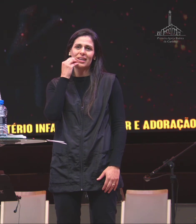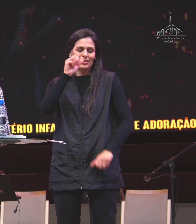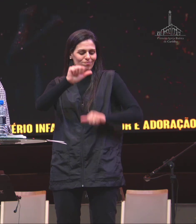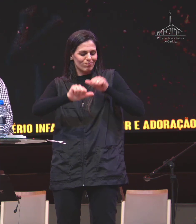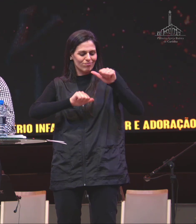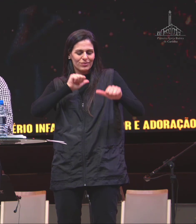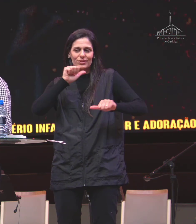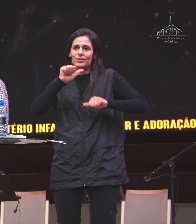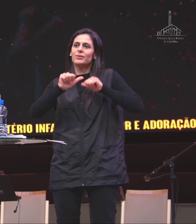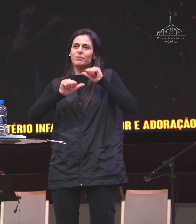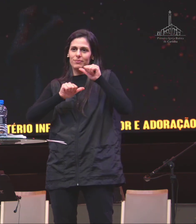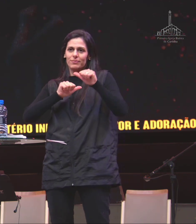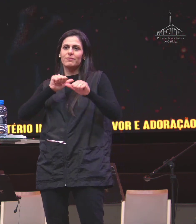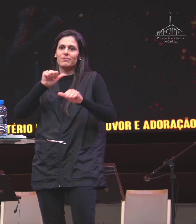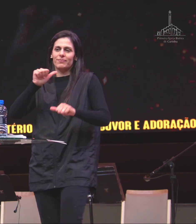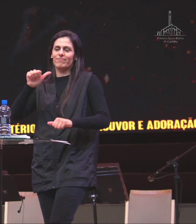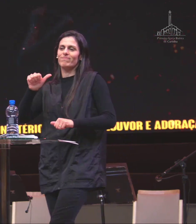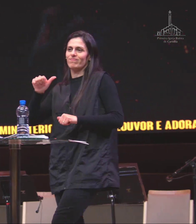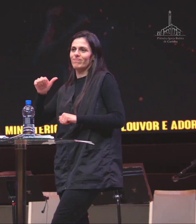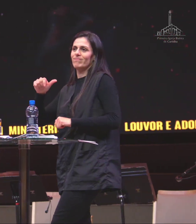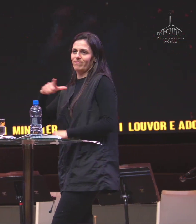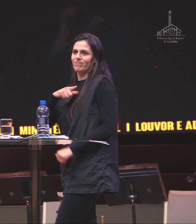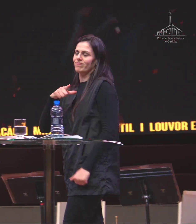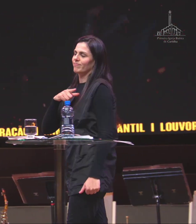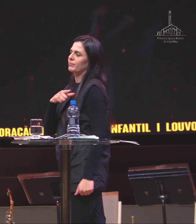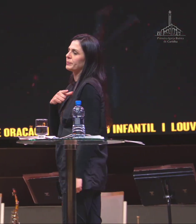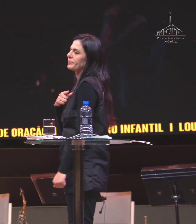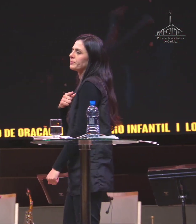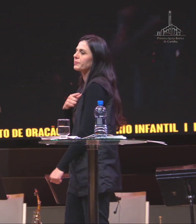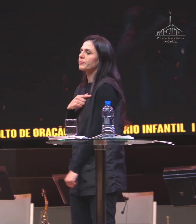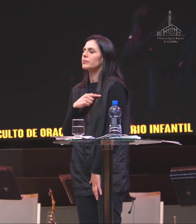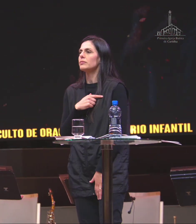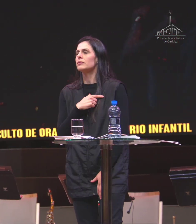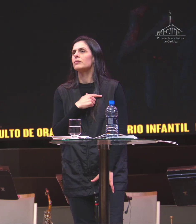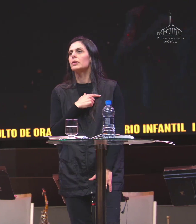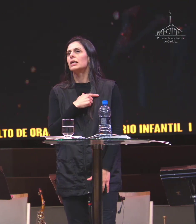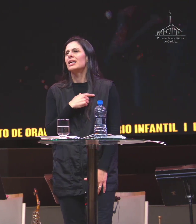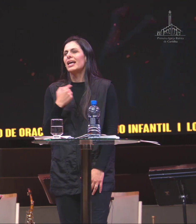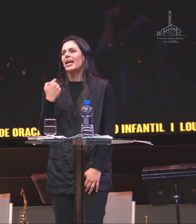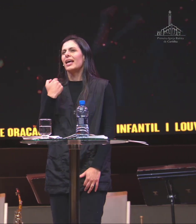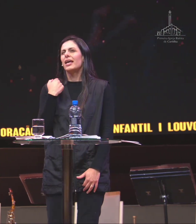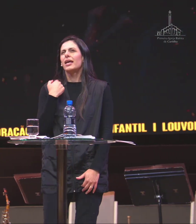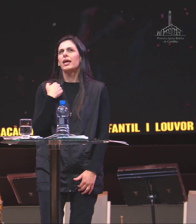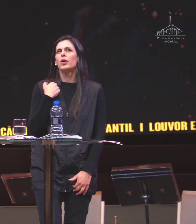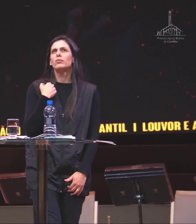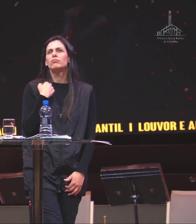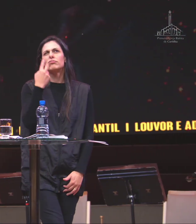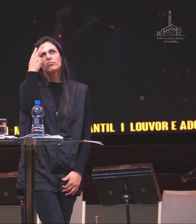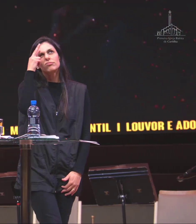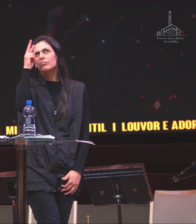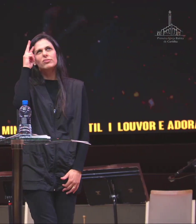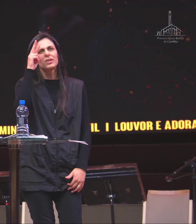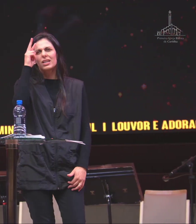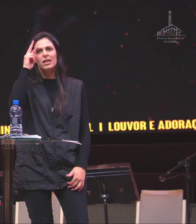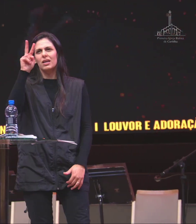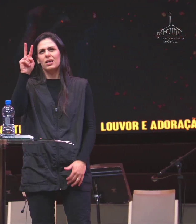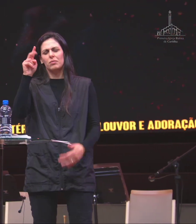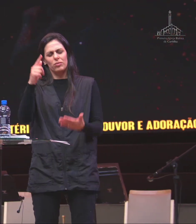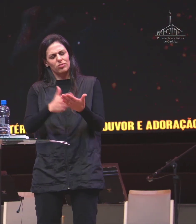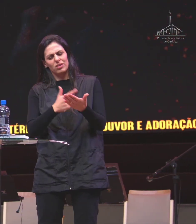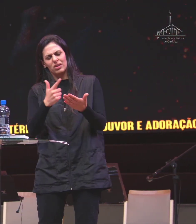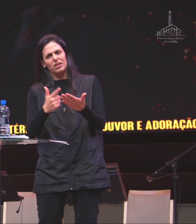está assim dizendo, eu sou muito jovem, eu sou muito velho, o meu tempo já passou, eu não sei fazer isso, eu não sei fazer aquilo. Gente, para de